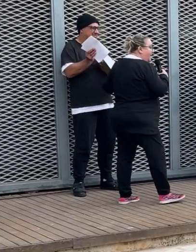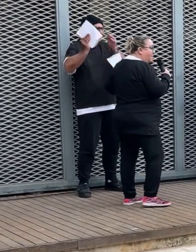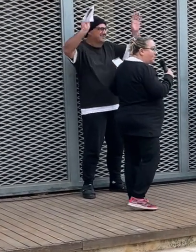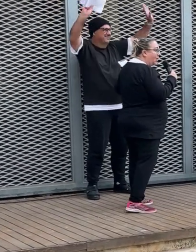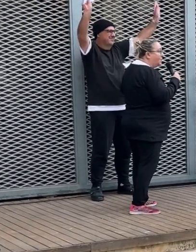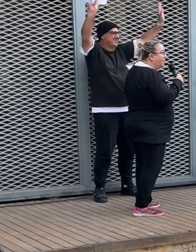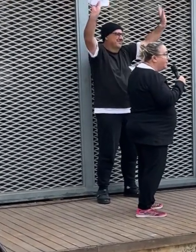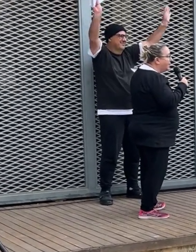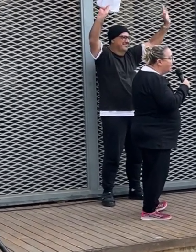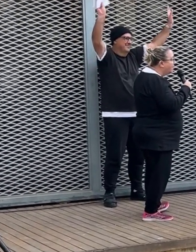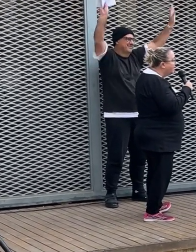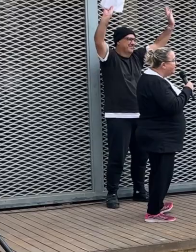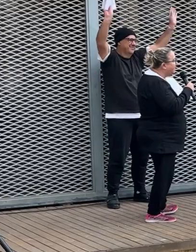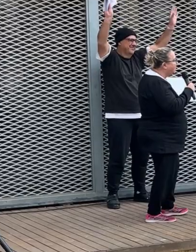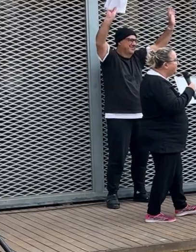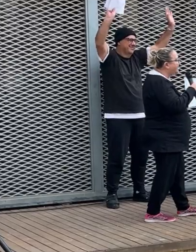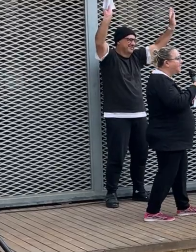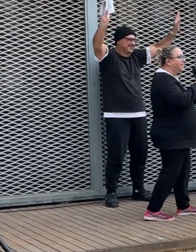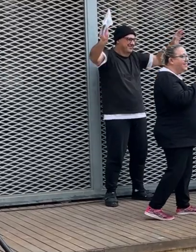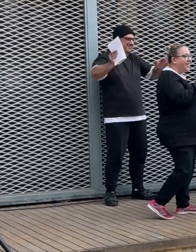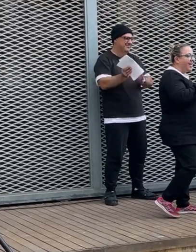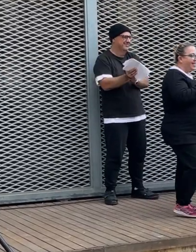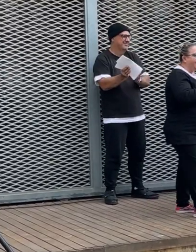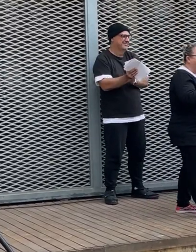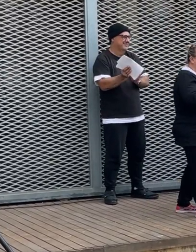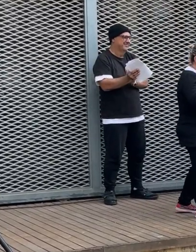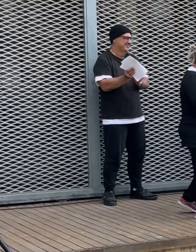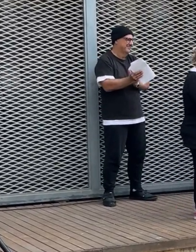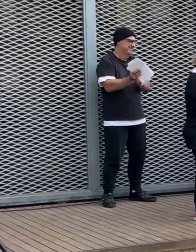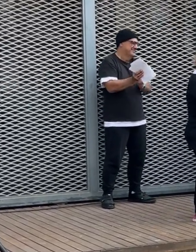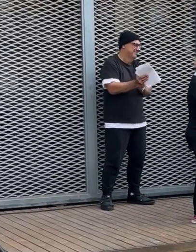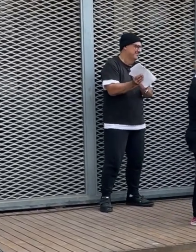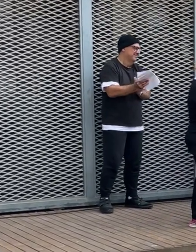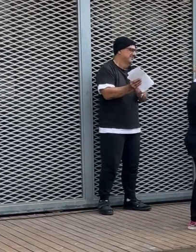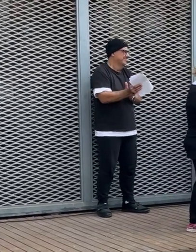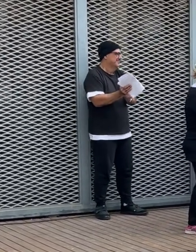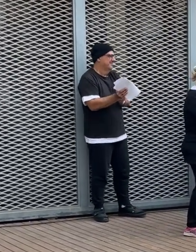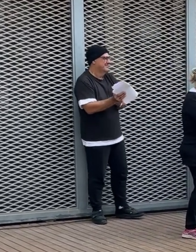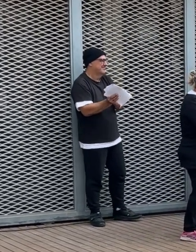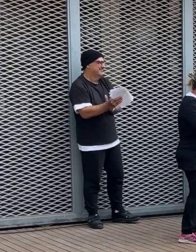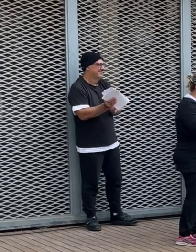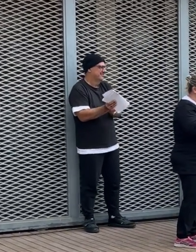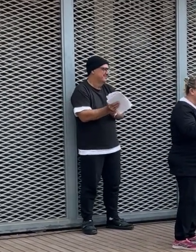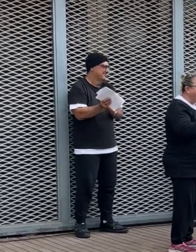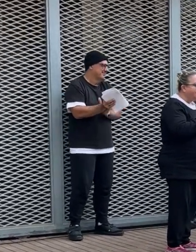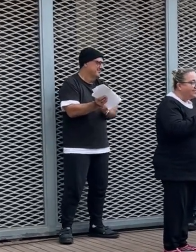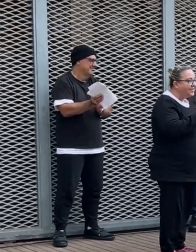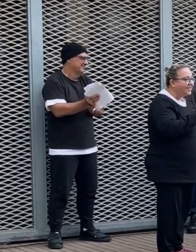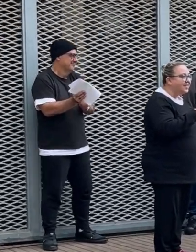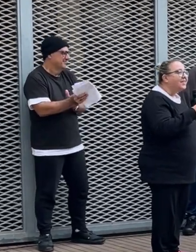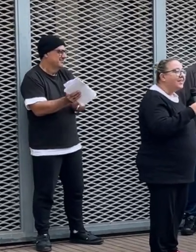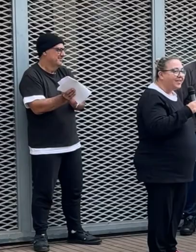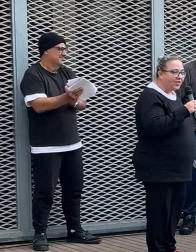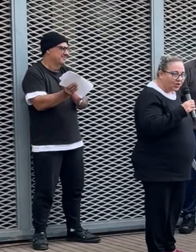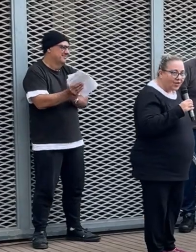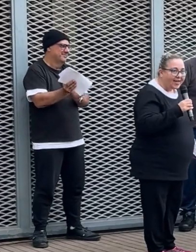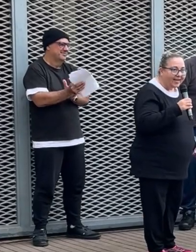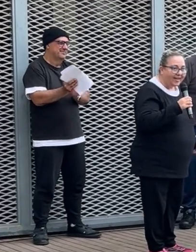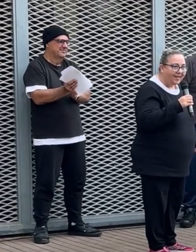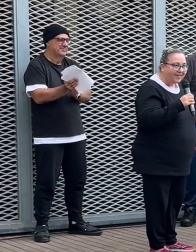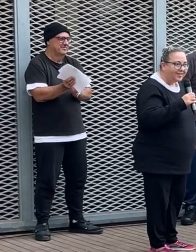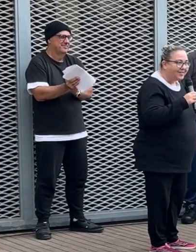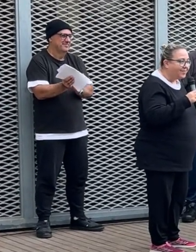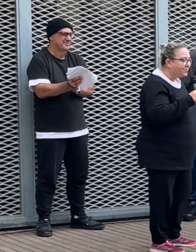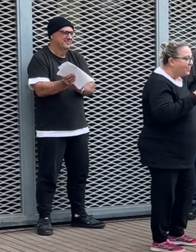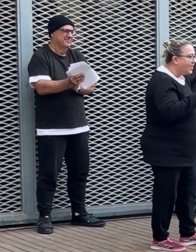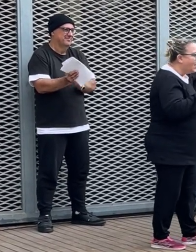Aquí tenemos a Honorio. Aquí tenemos en primera fila preciosa a Sharon. Y yo soy